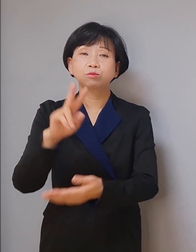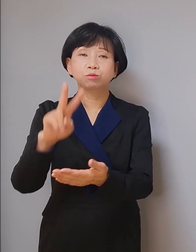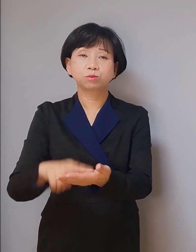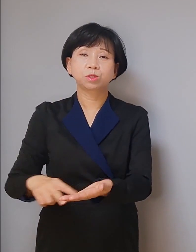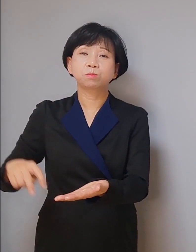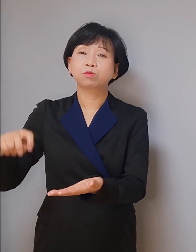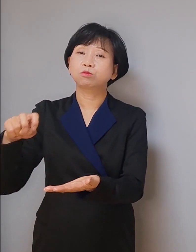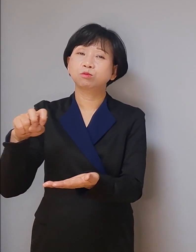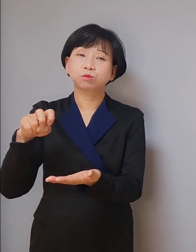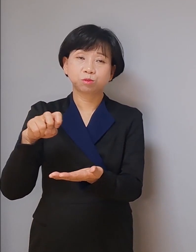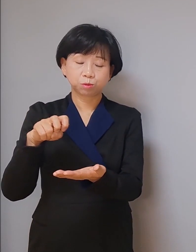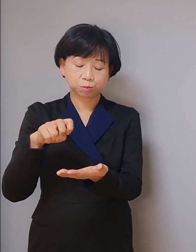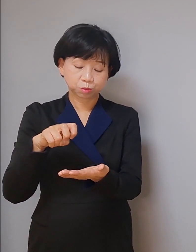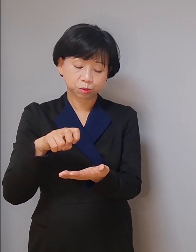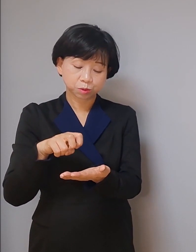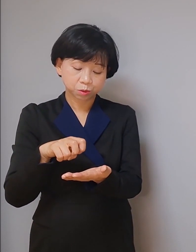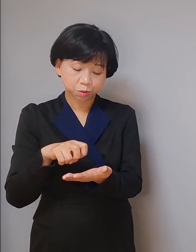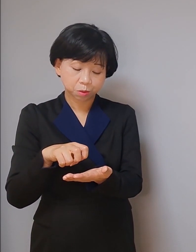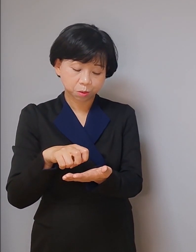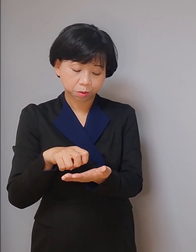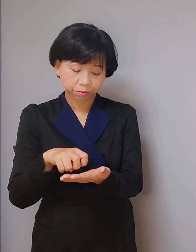겸손하게 우리 무릎